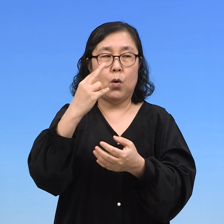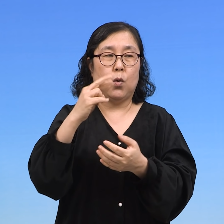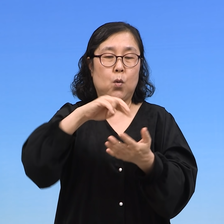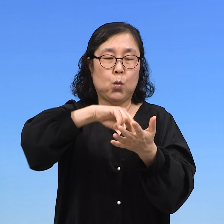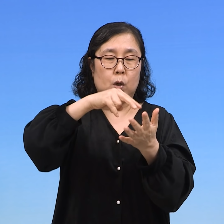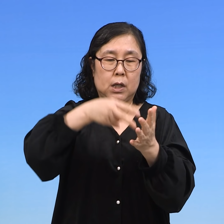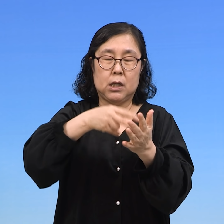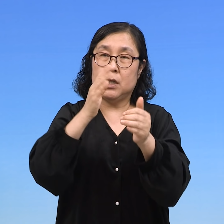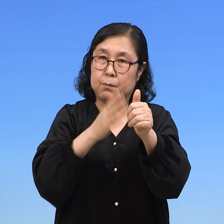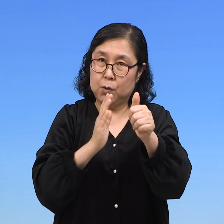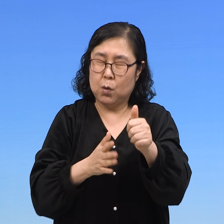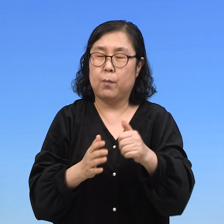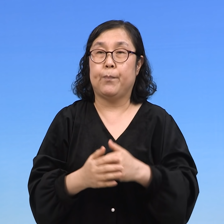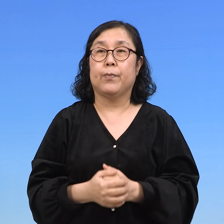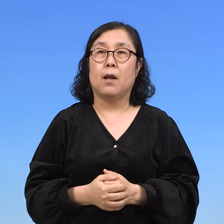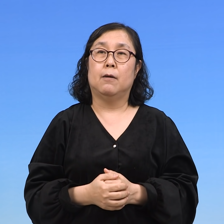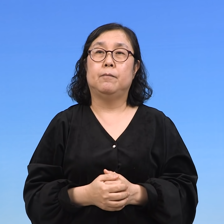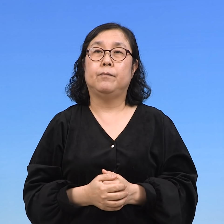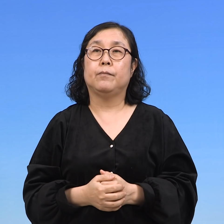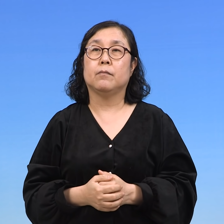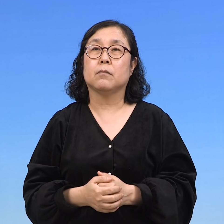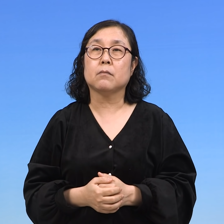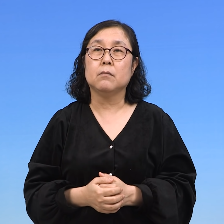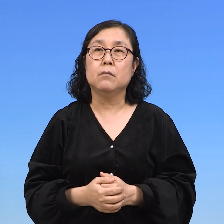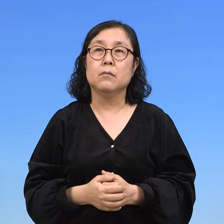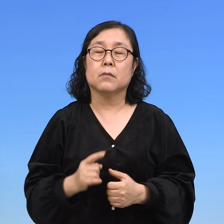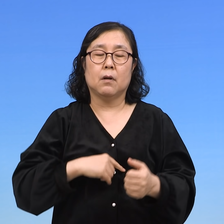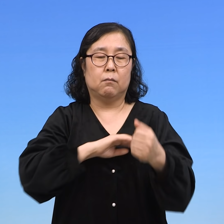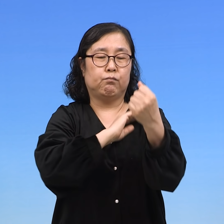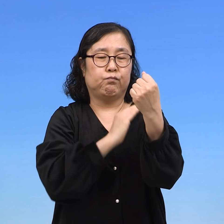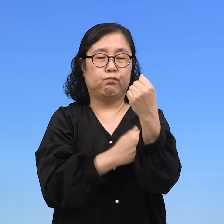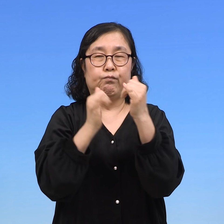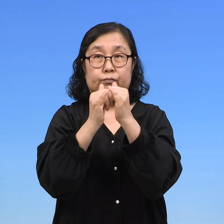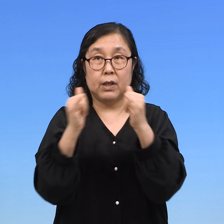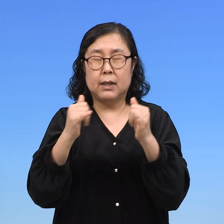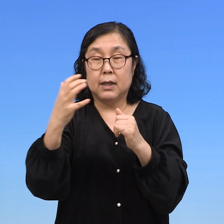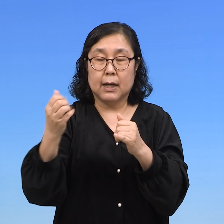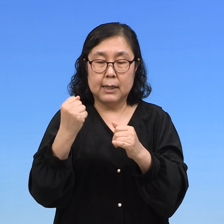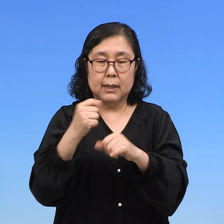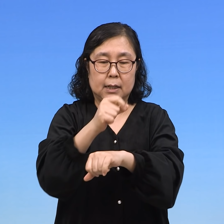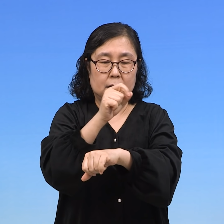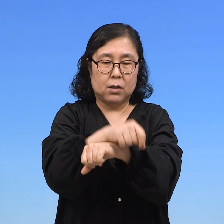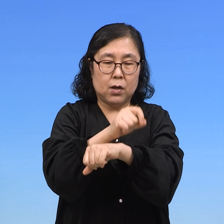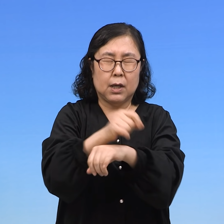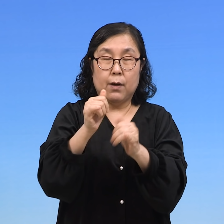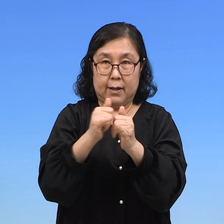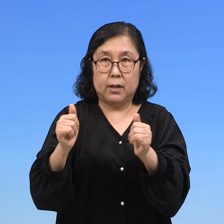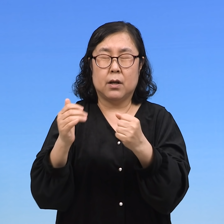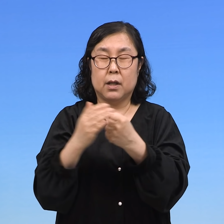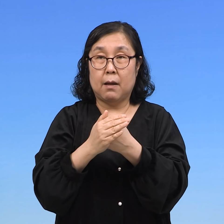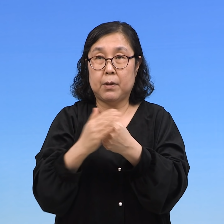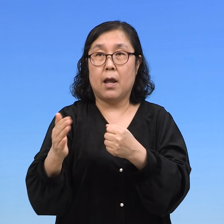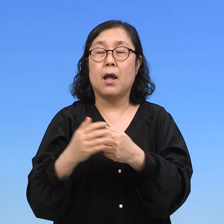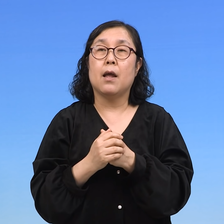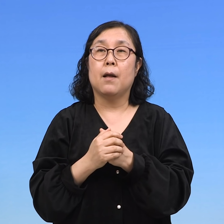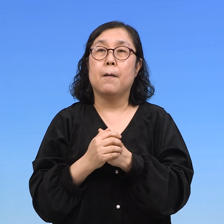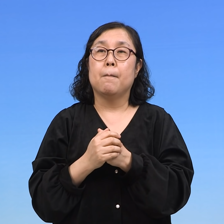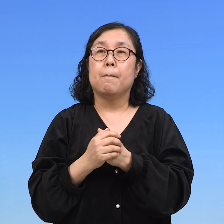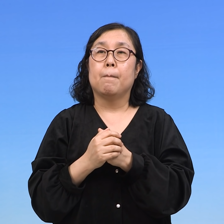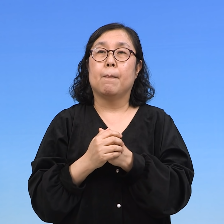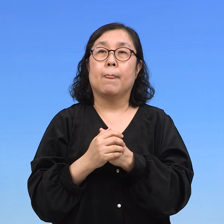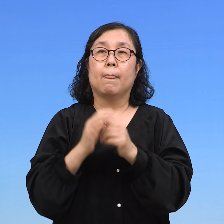바로 이 기득권자들이 가진 이 본능에 사로잡혀 있던 서기관들이었기 때문에 저는